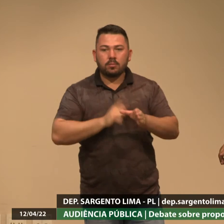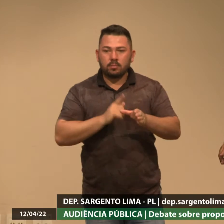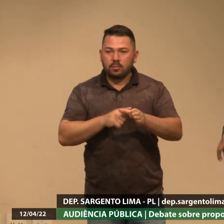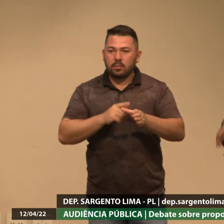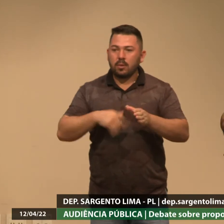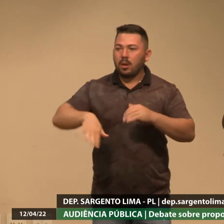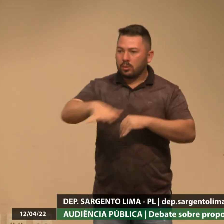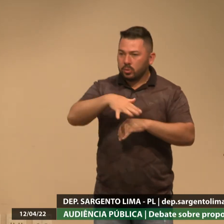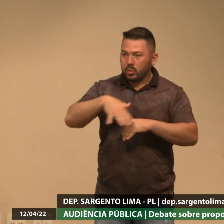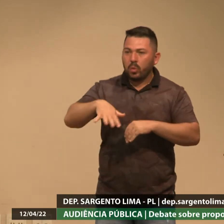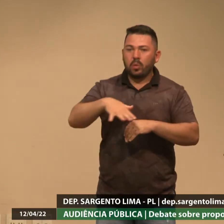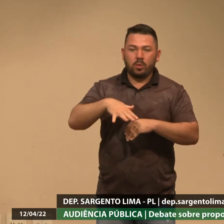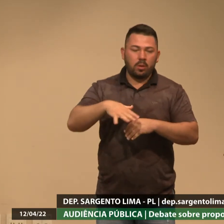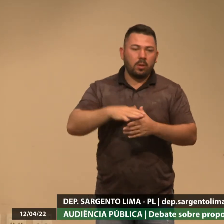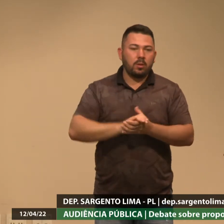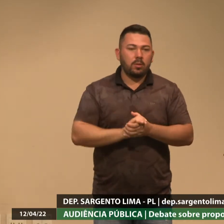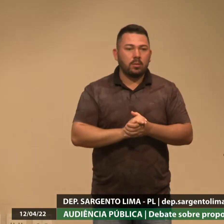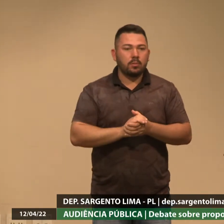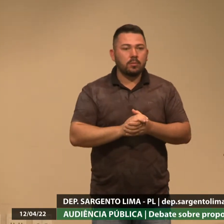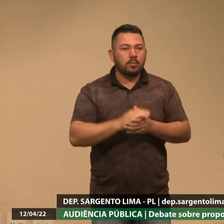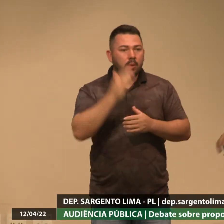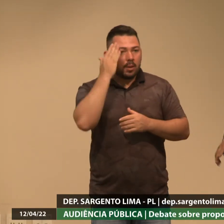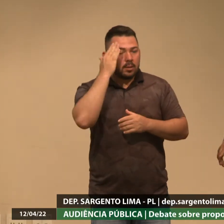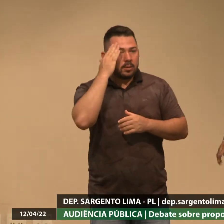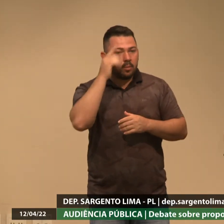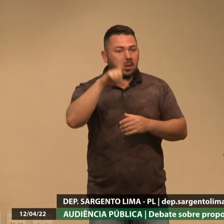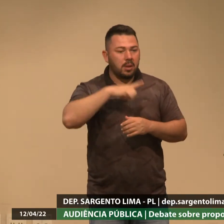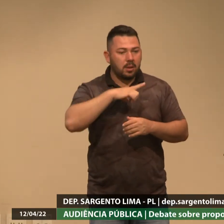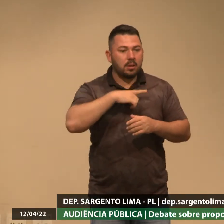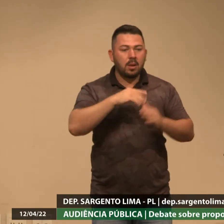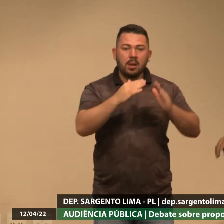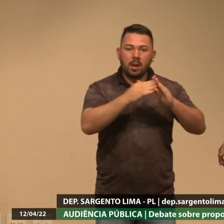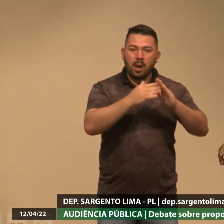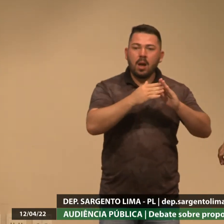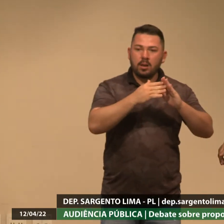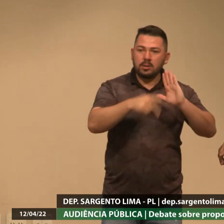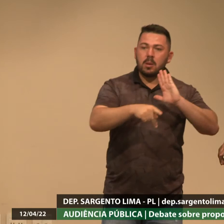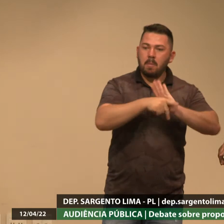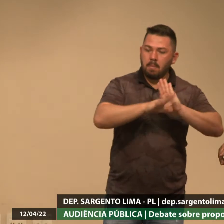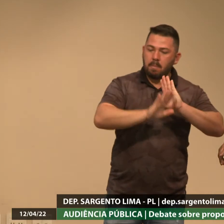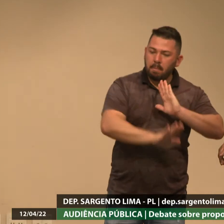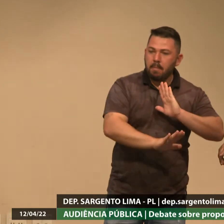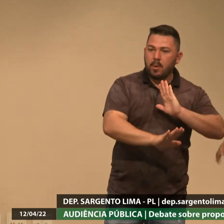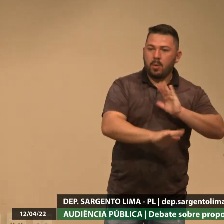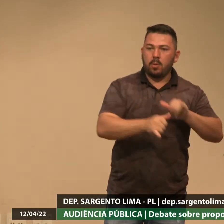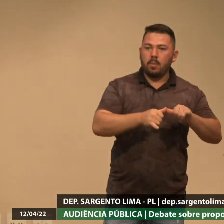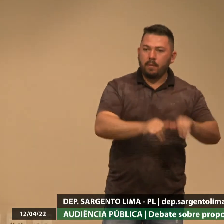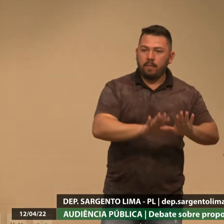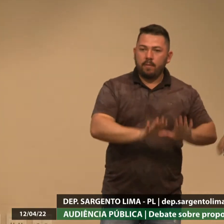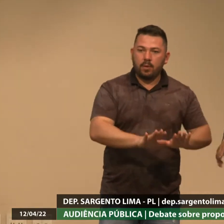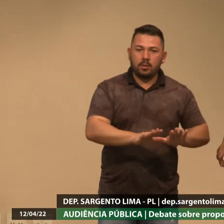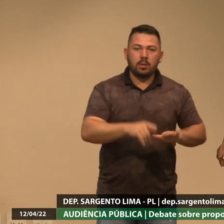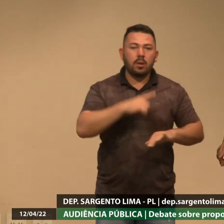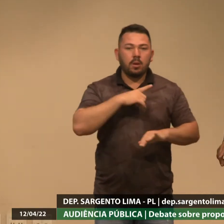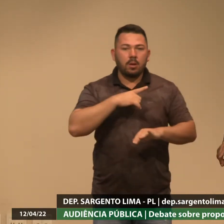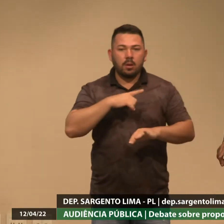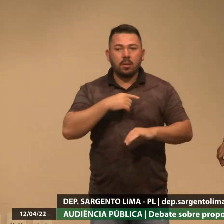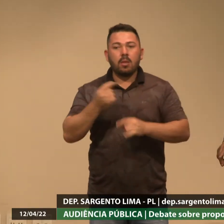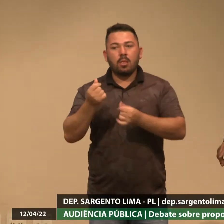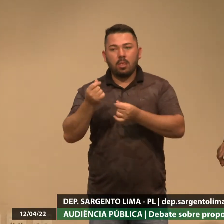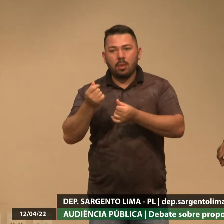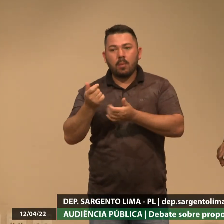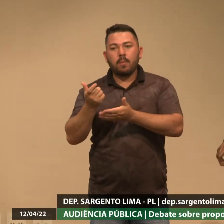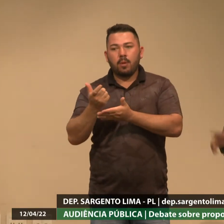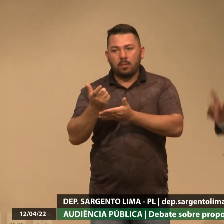ela que saber que o seu cliente tem endereço fixo residência fixa bom e que tem uma fonte de renda